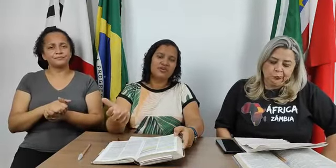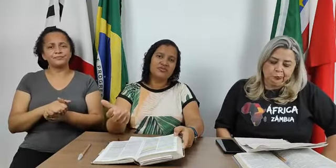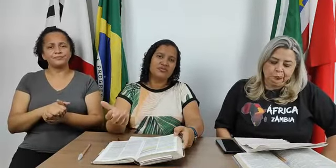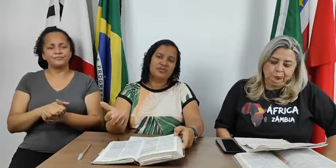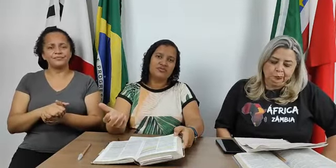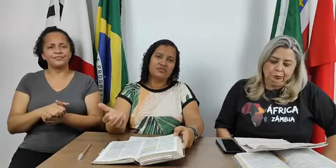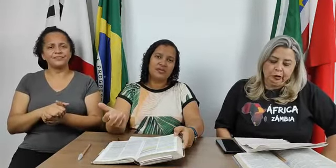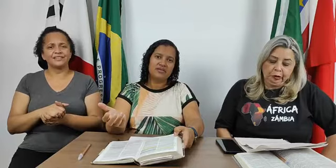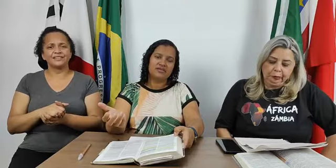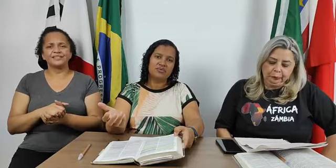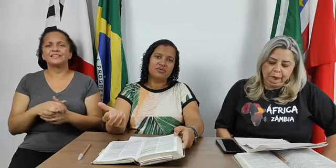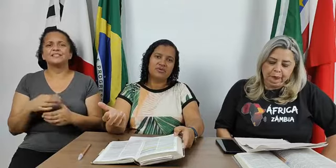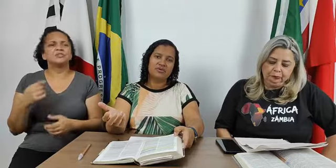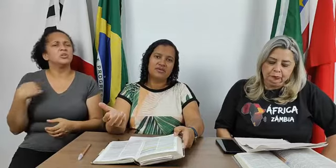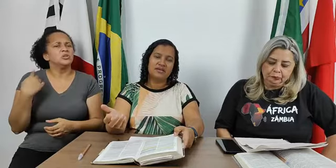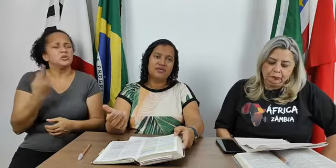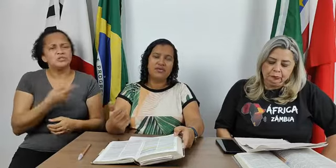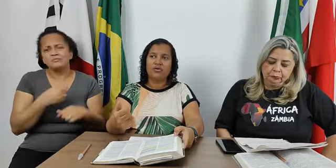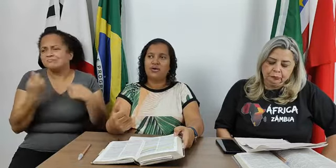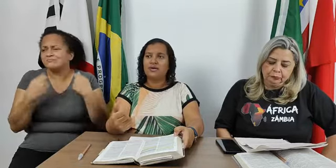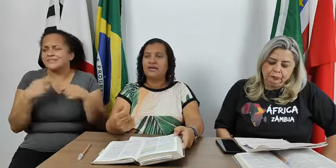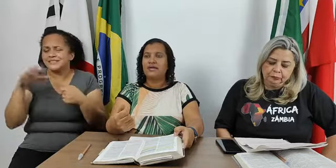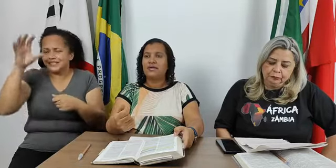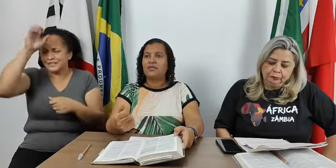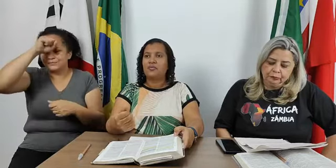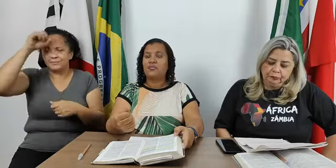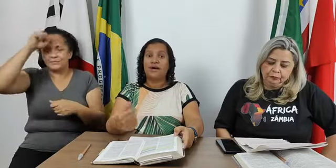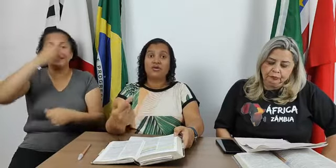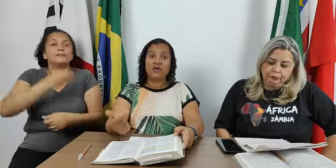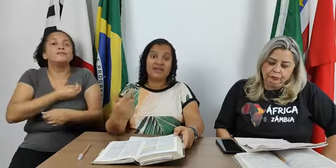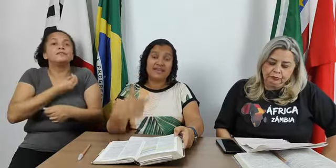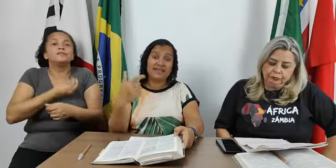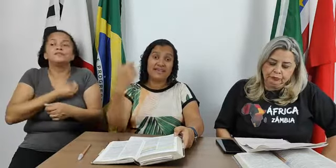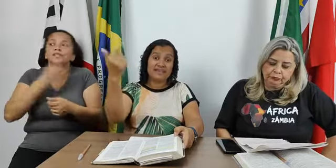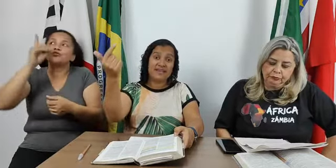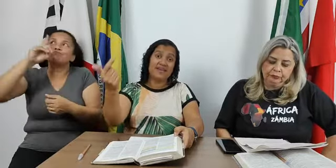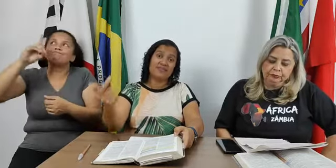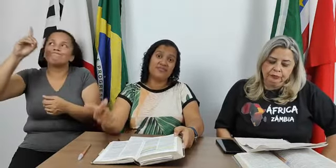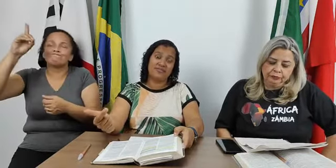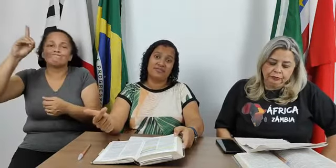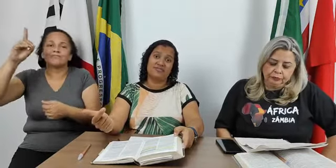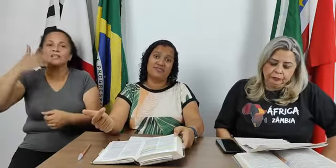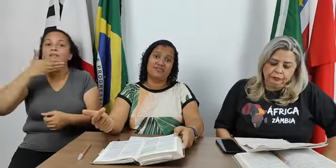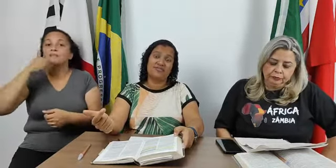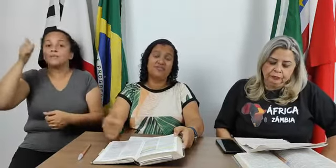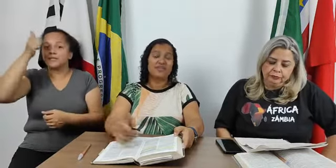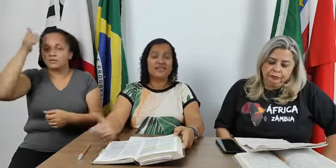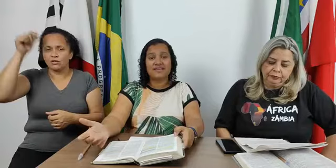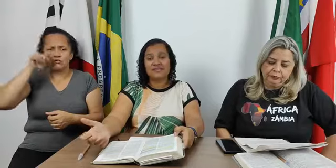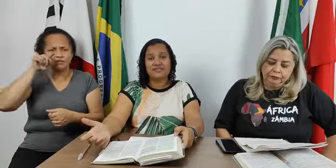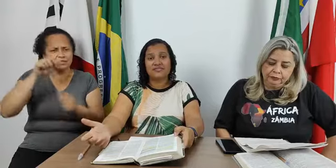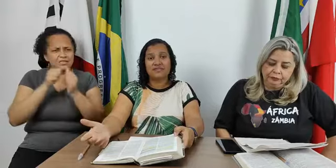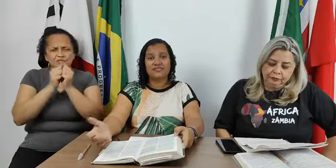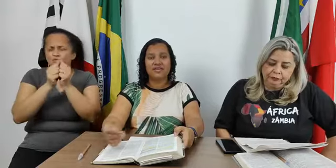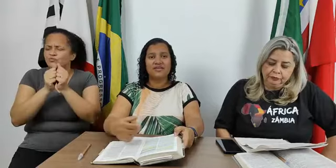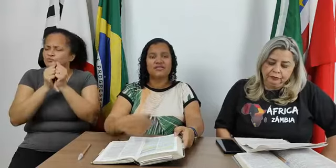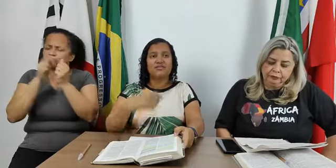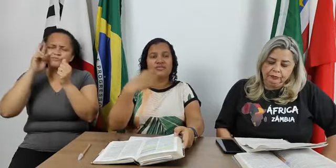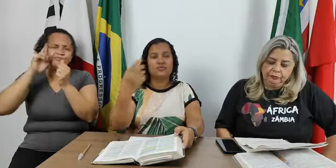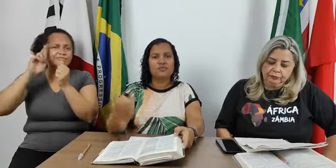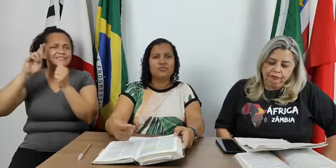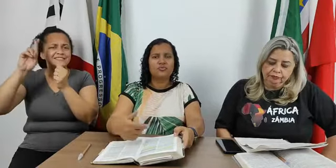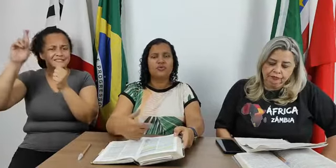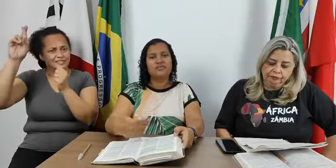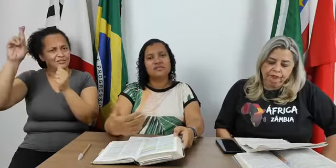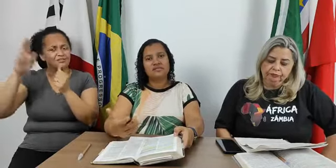tudo invertido mesmo, né? O maior é aquele que serve, não aquele que é servido. Então,